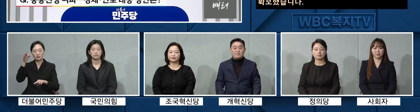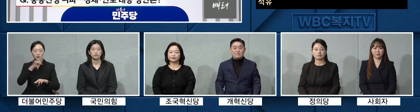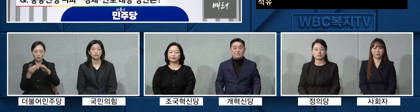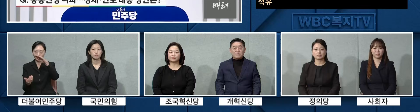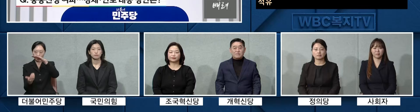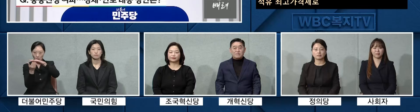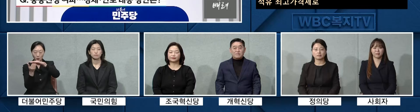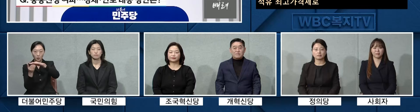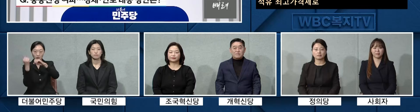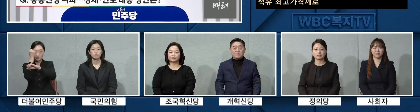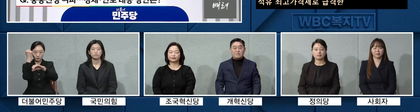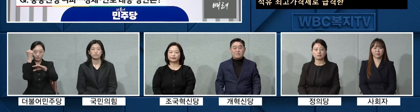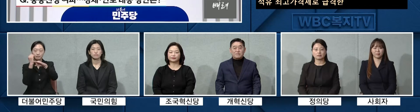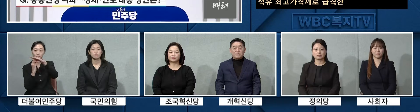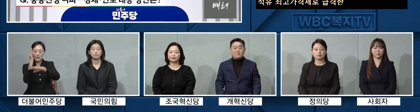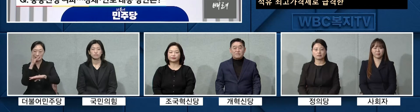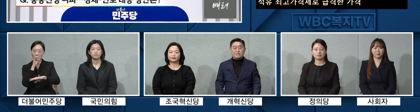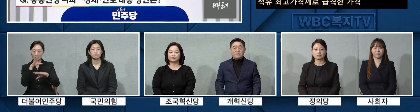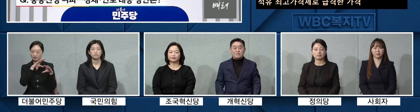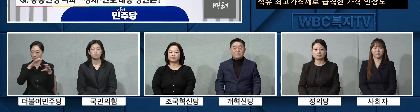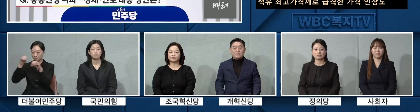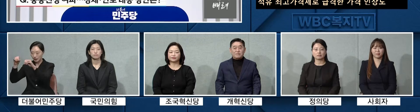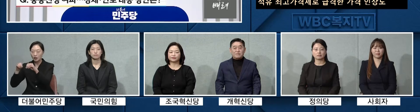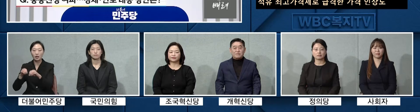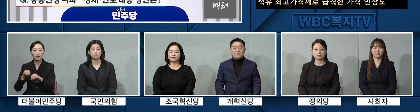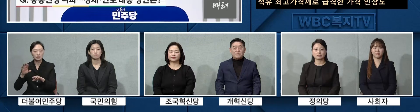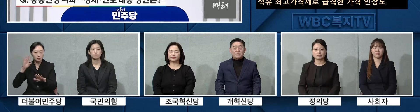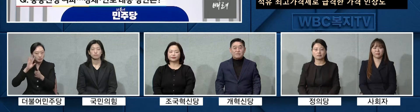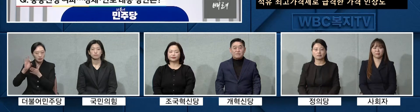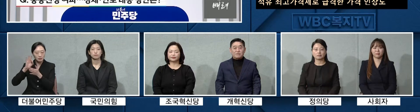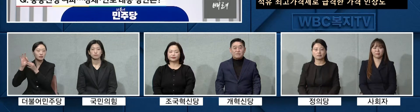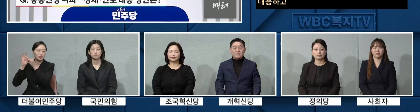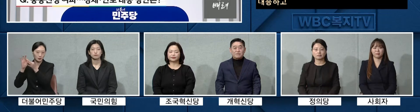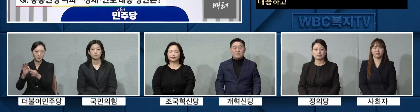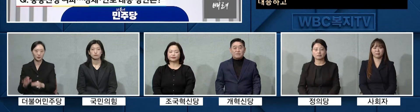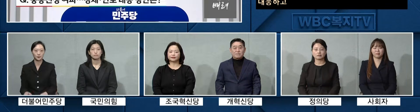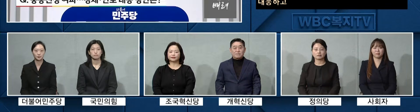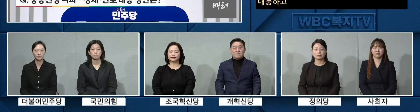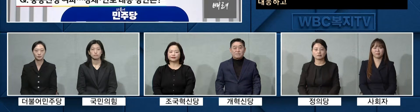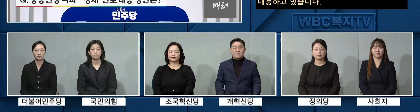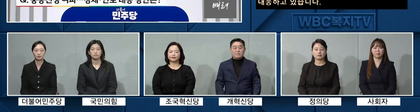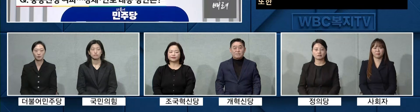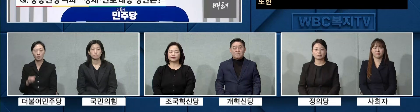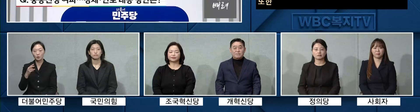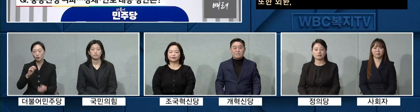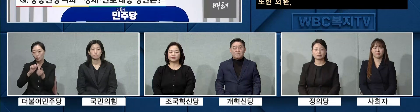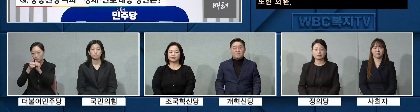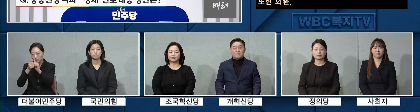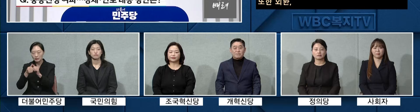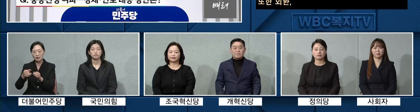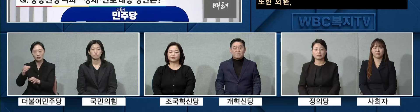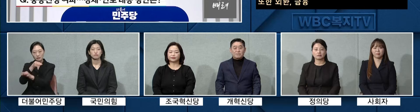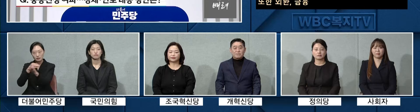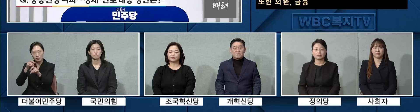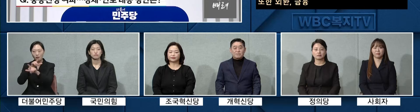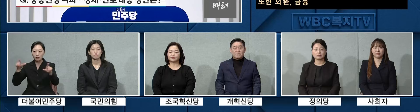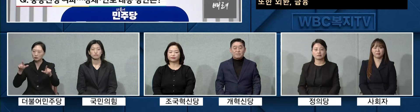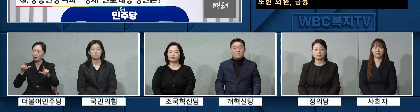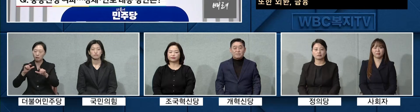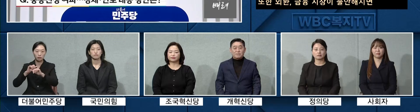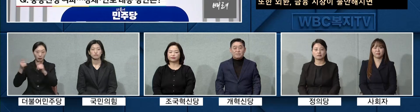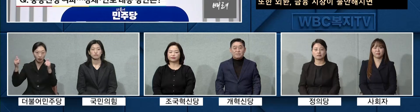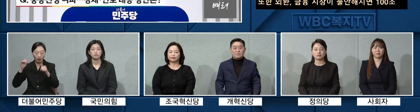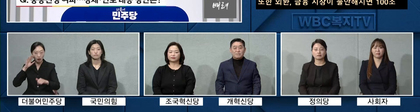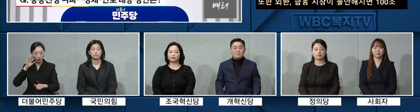가격 인상도 대응하고 있습니다. 또한 외환, 금융시장이 불안해지면 100조 원 이상 규모의